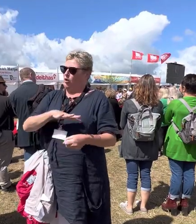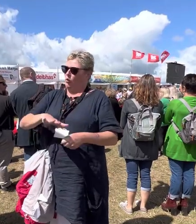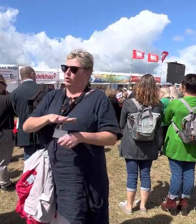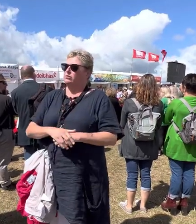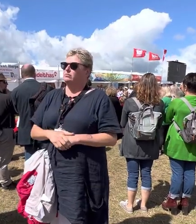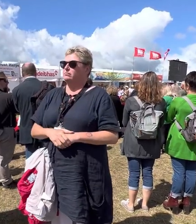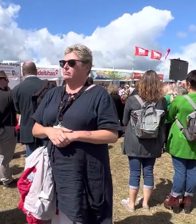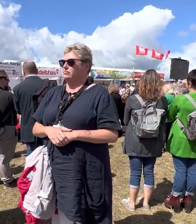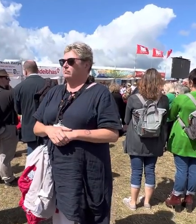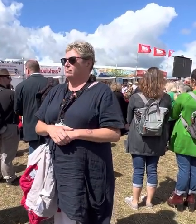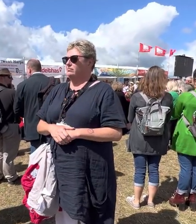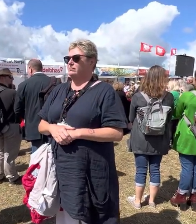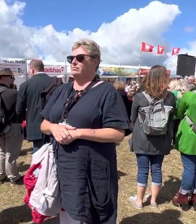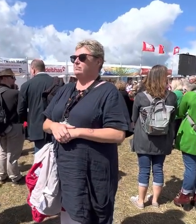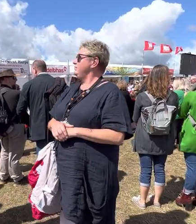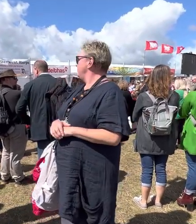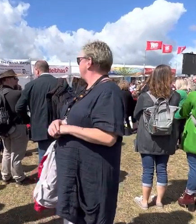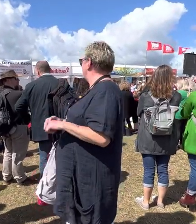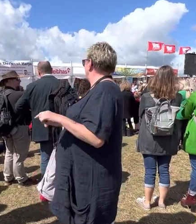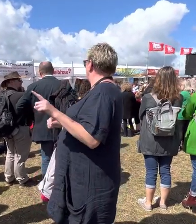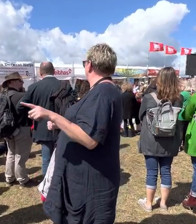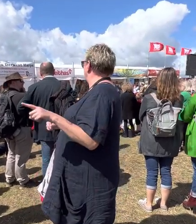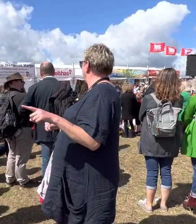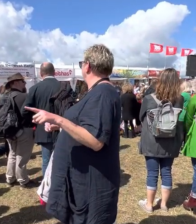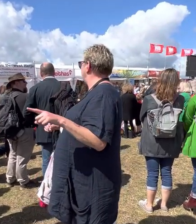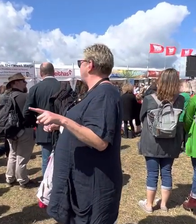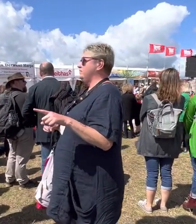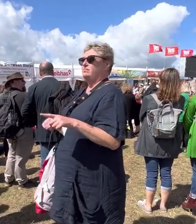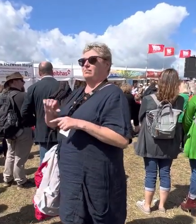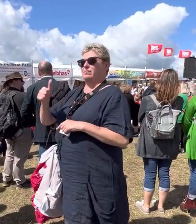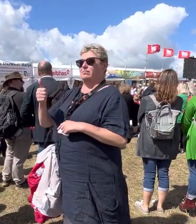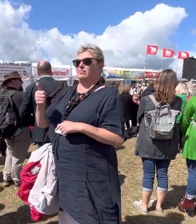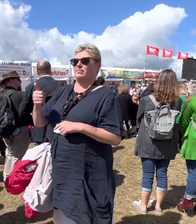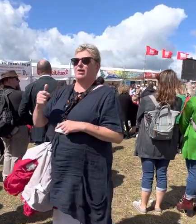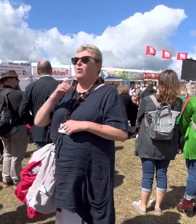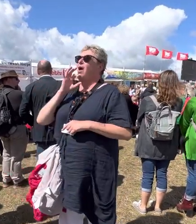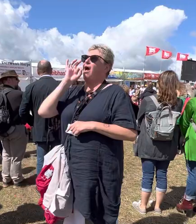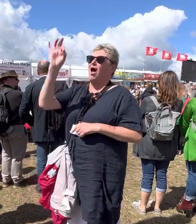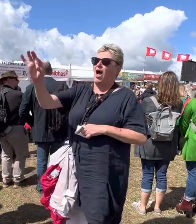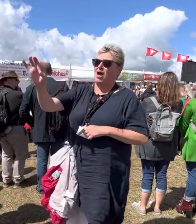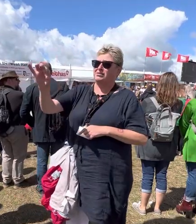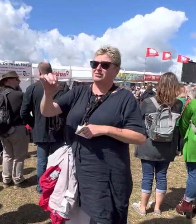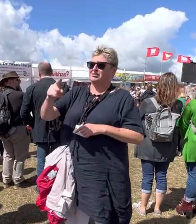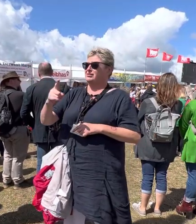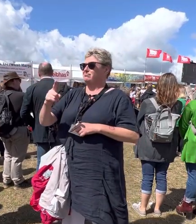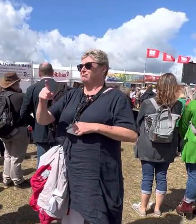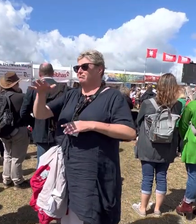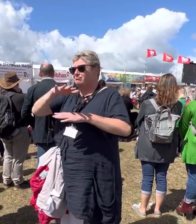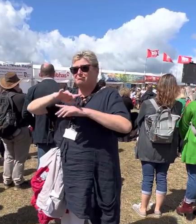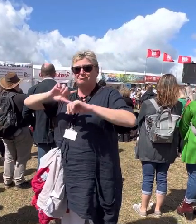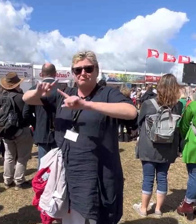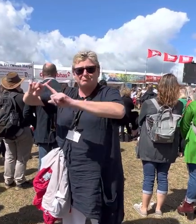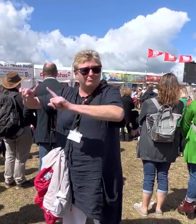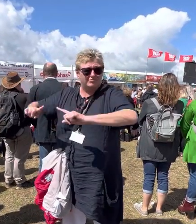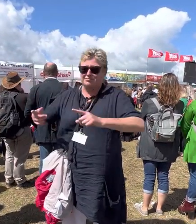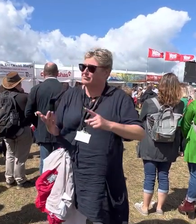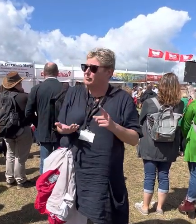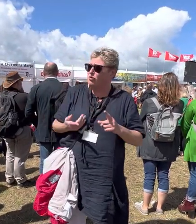Galon ar gynghorau cymuned, awdurdod lleol, parciau cenedlaethol, cymdeithasau tai, mentrau cymunedol, a